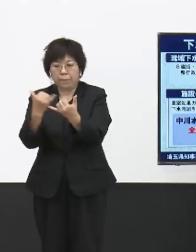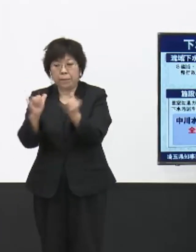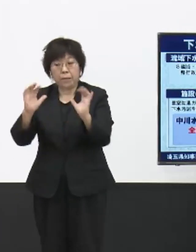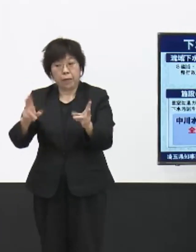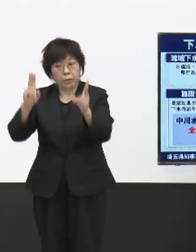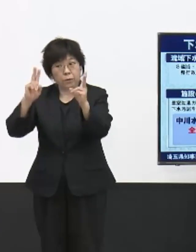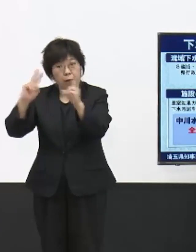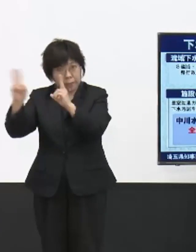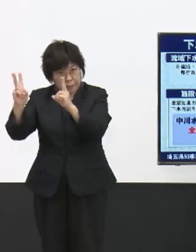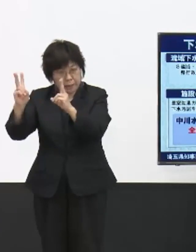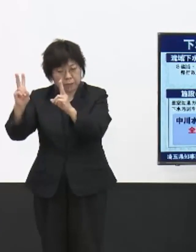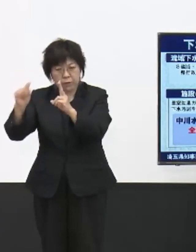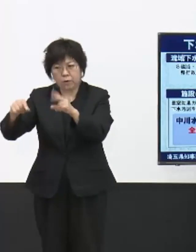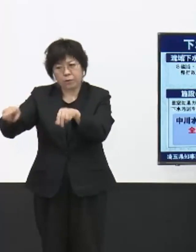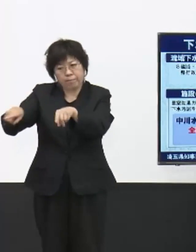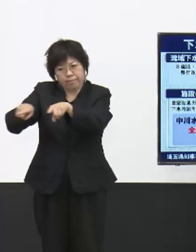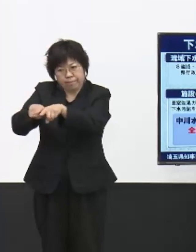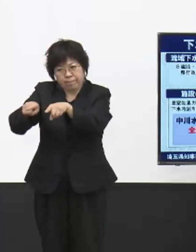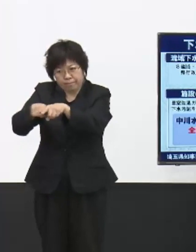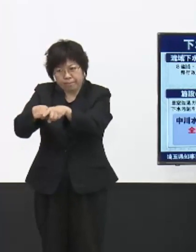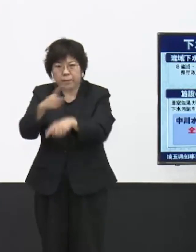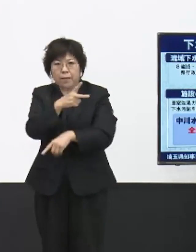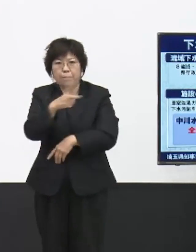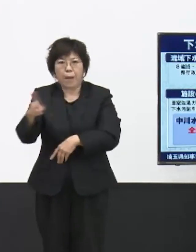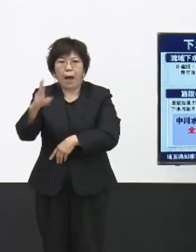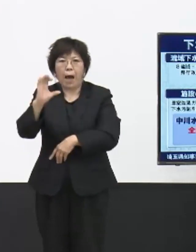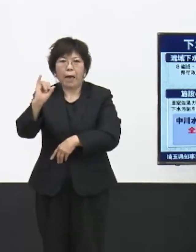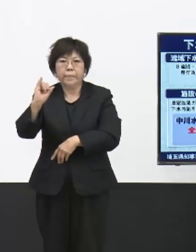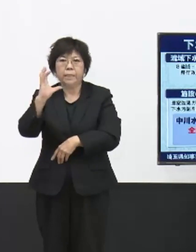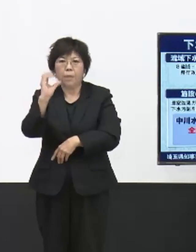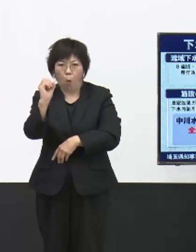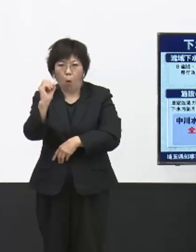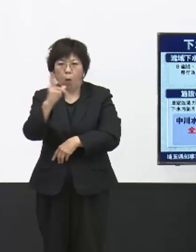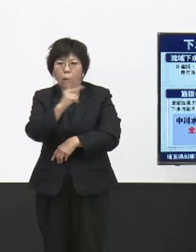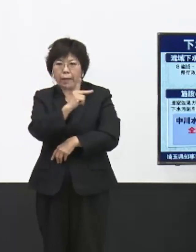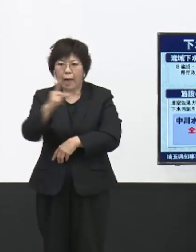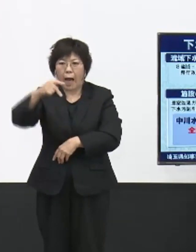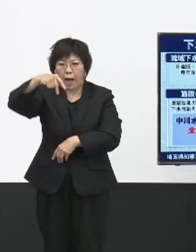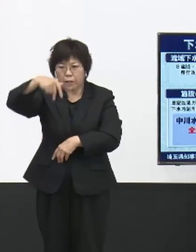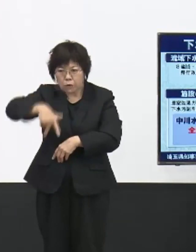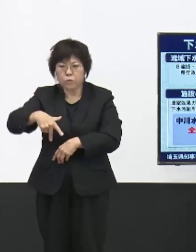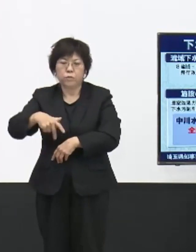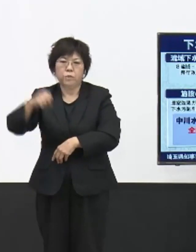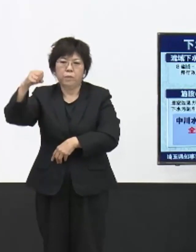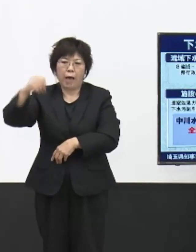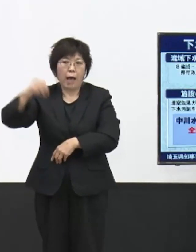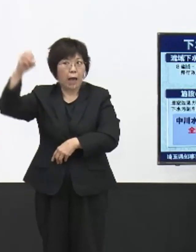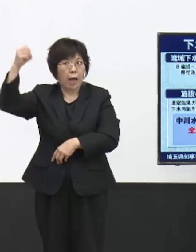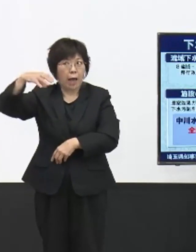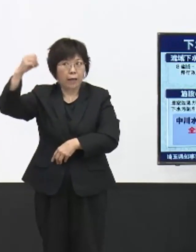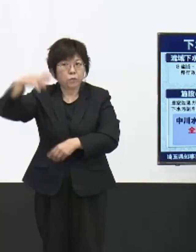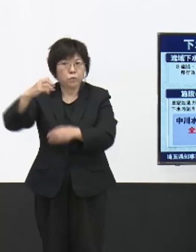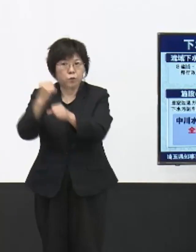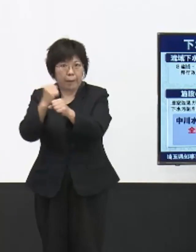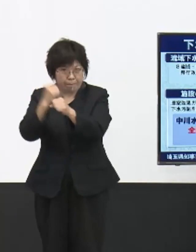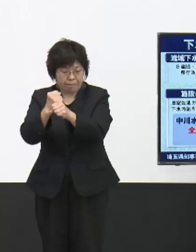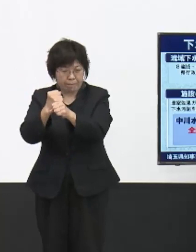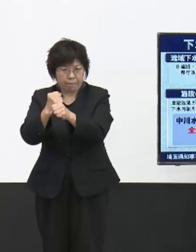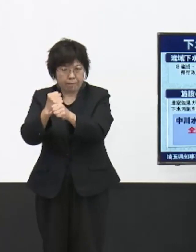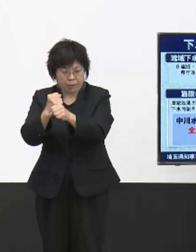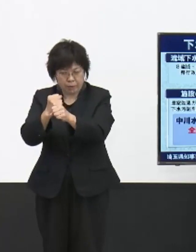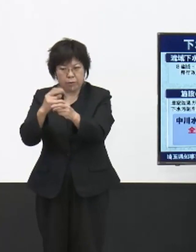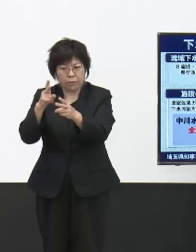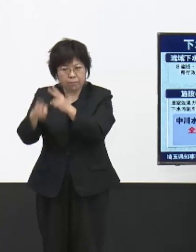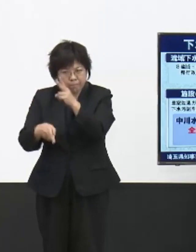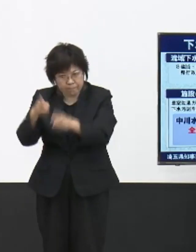行うバイオガス発電施設が完成をし、昨日11月